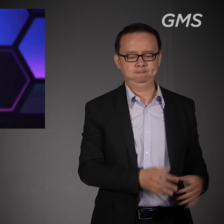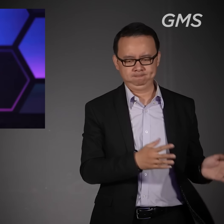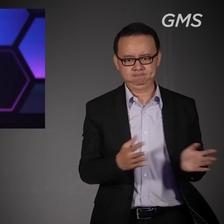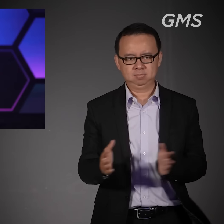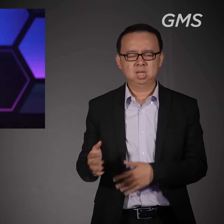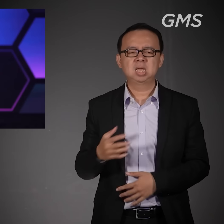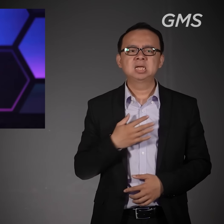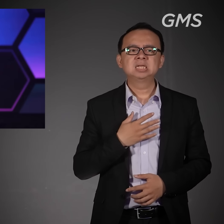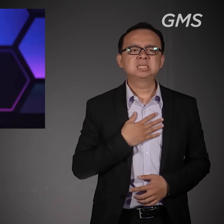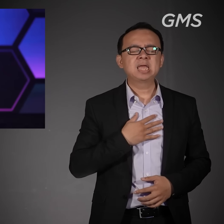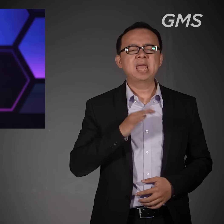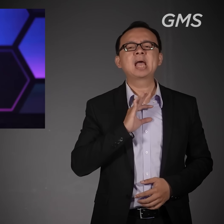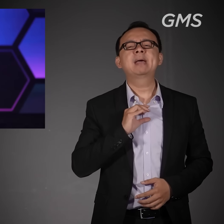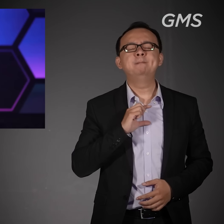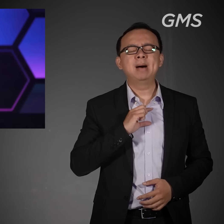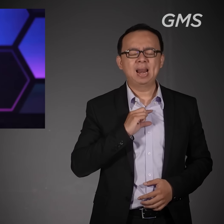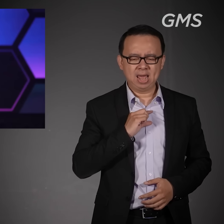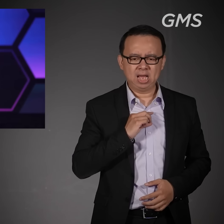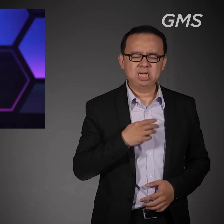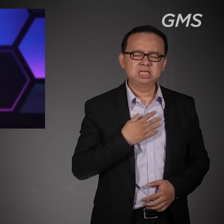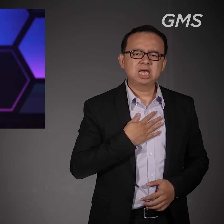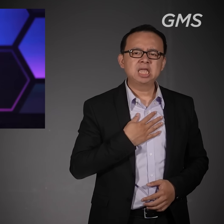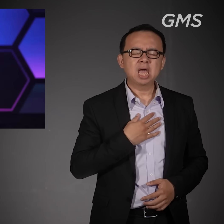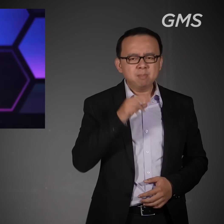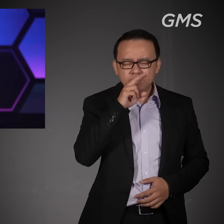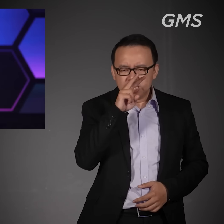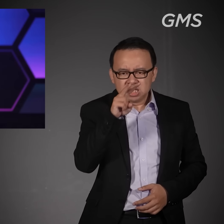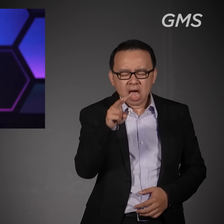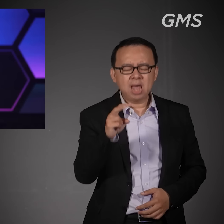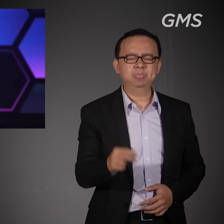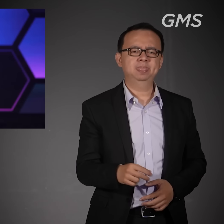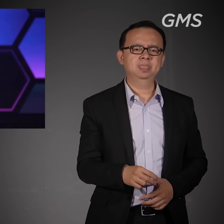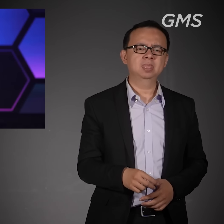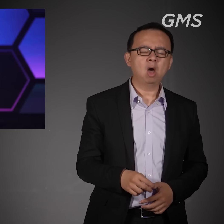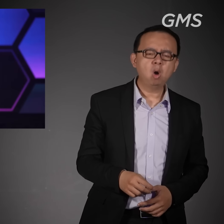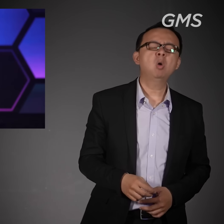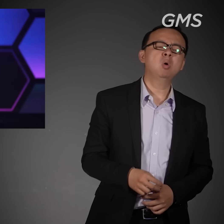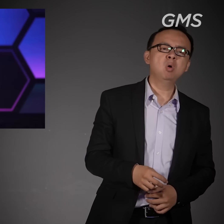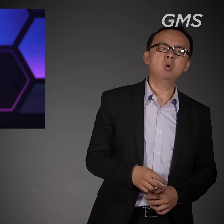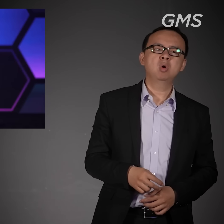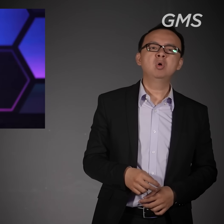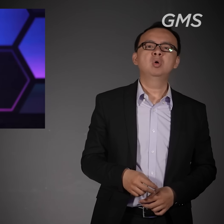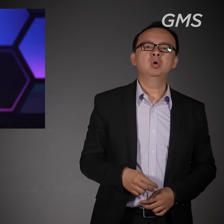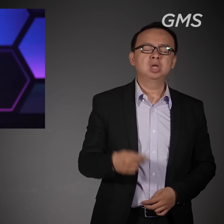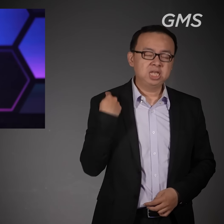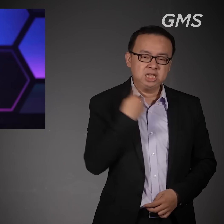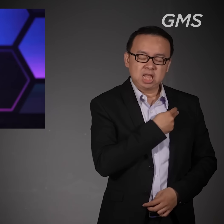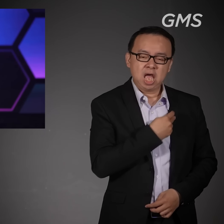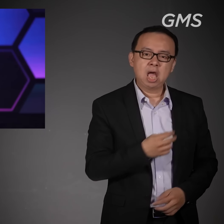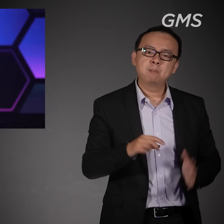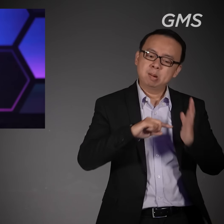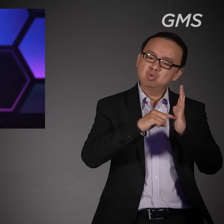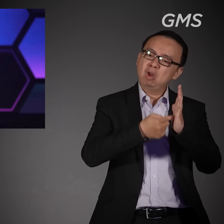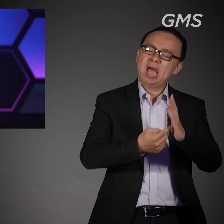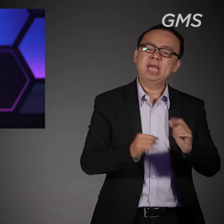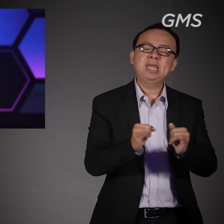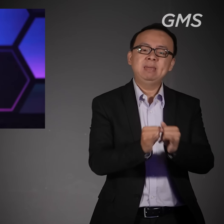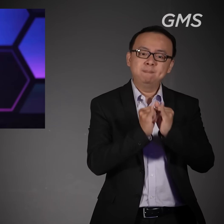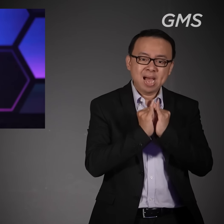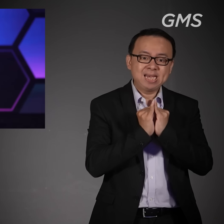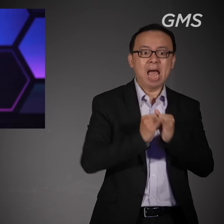di onsite, seperti sebuah peneguhan bahwa gereja kita memulai kebaktian di lokasi.